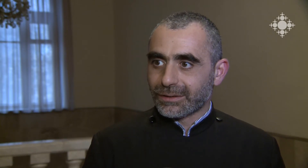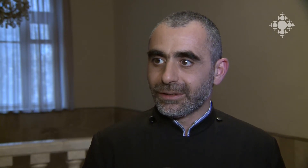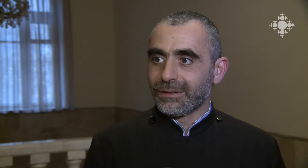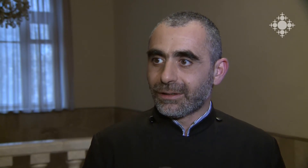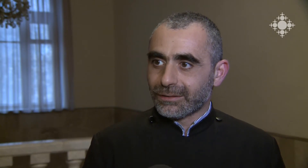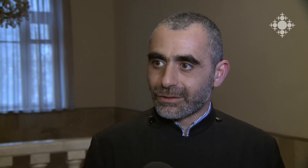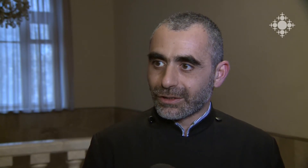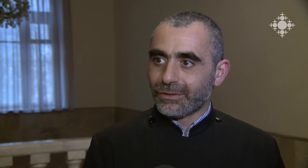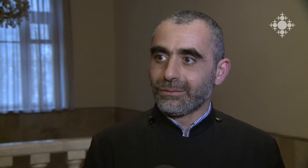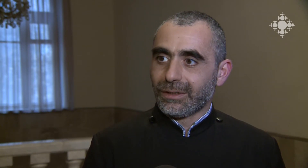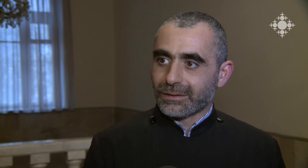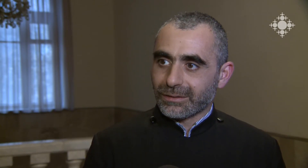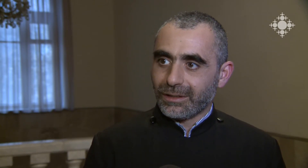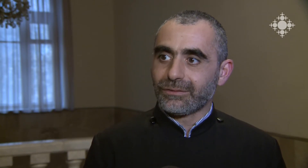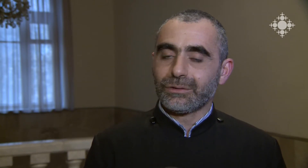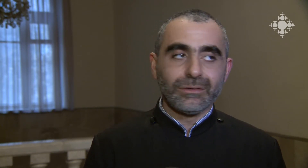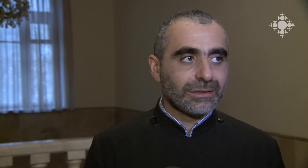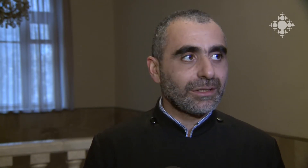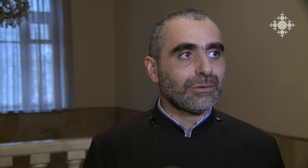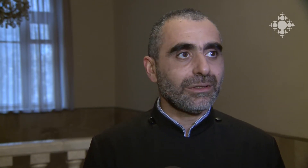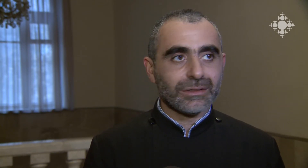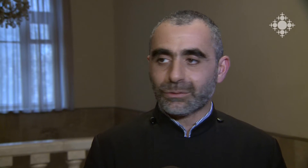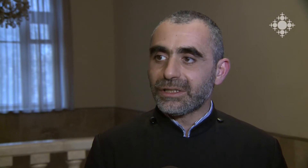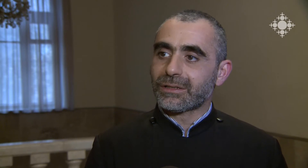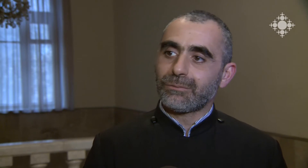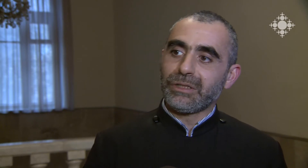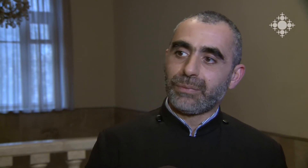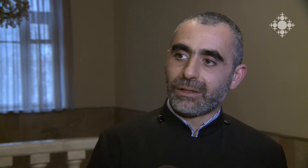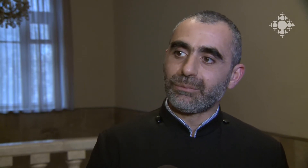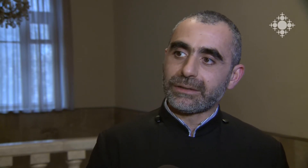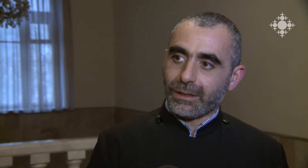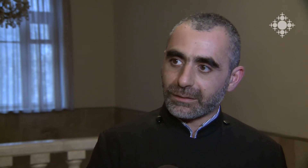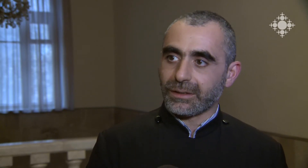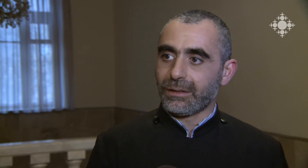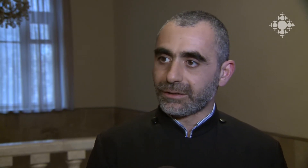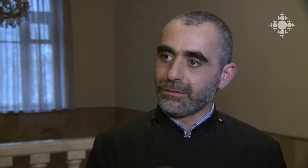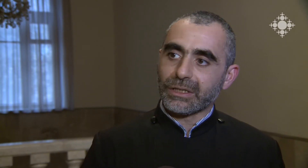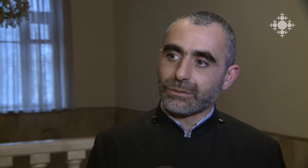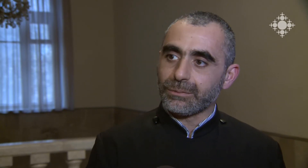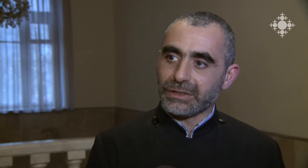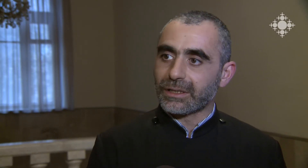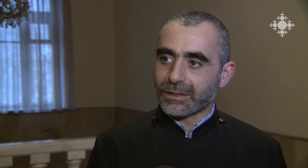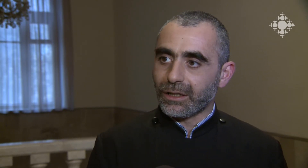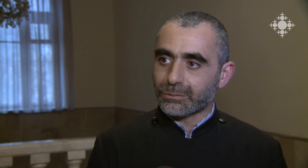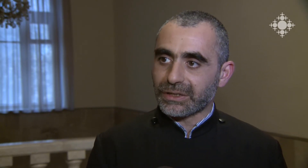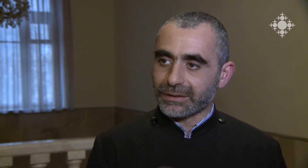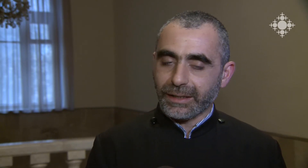տեքստերը առանց շեղվելու, առանց սխալվելու հստակորեն, ասենք նույնիսկ եթե մի բառ, մի տառ սխալ էր գնում, մենք նորից պիտի նկարահանումներ անեինք,